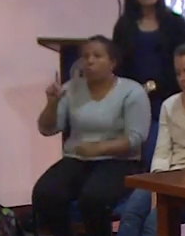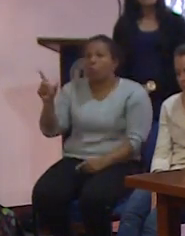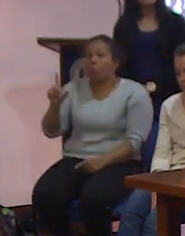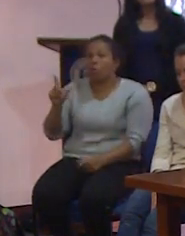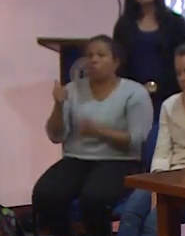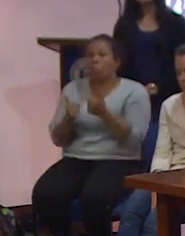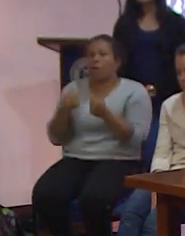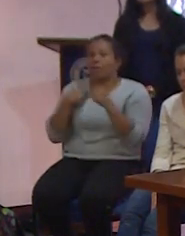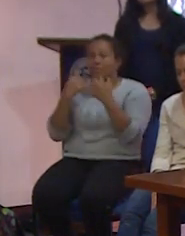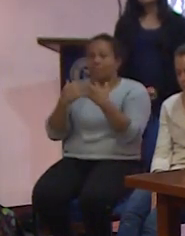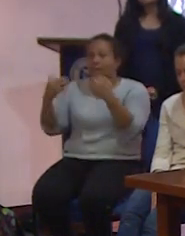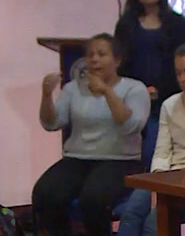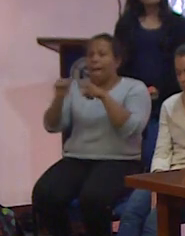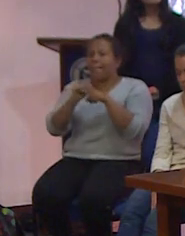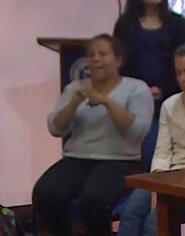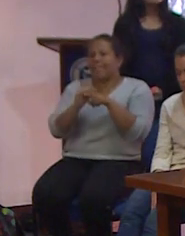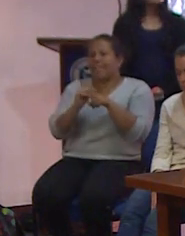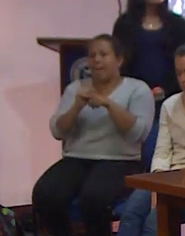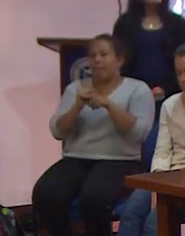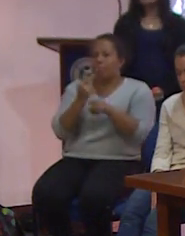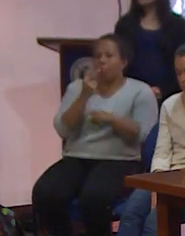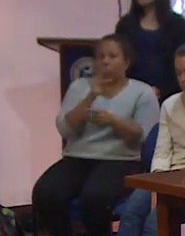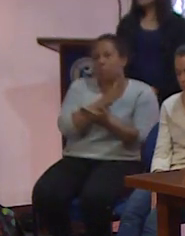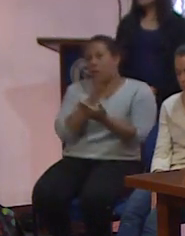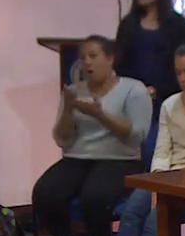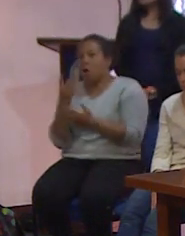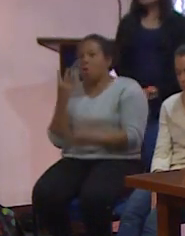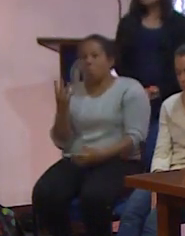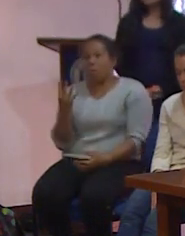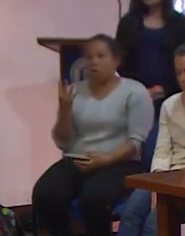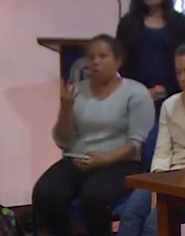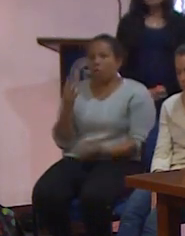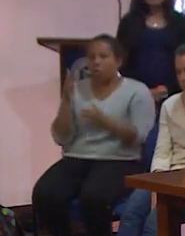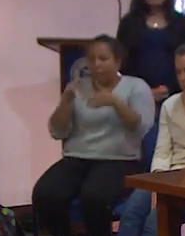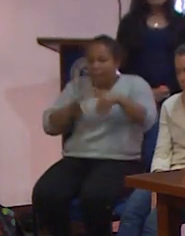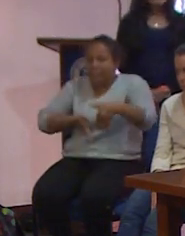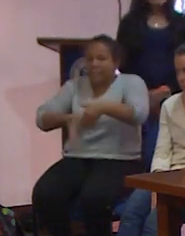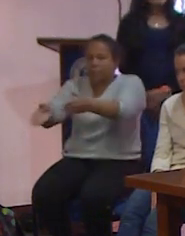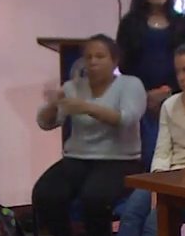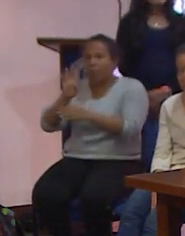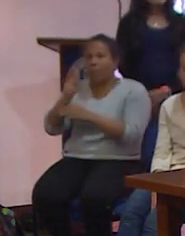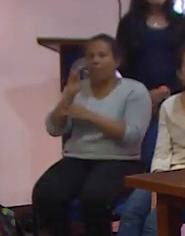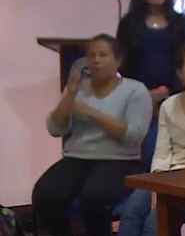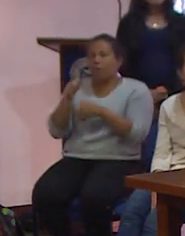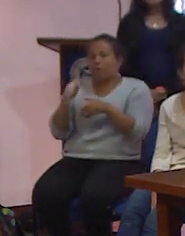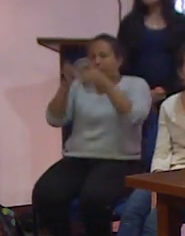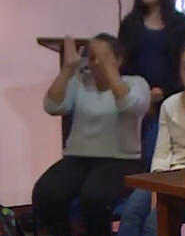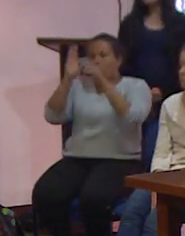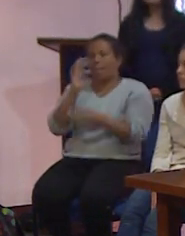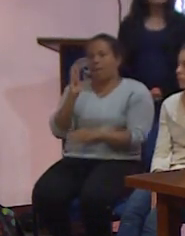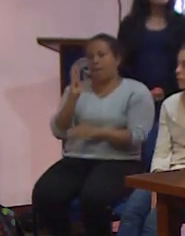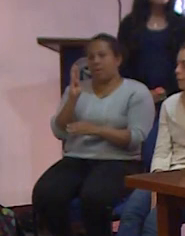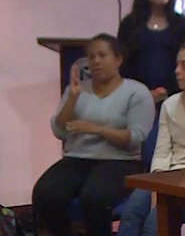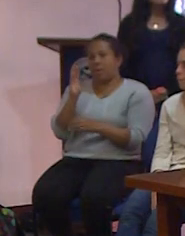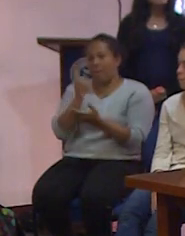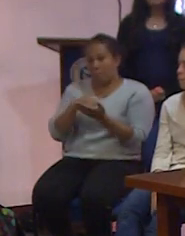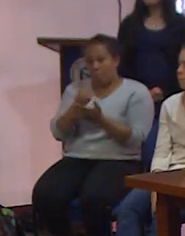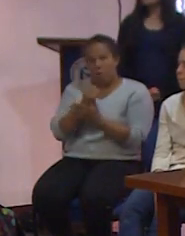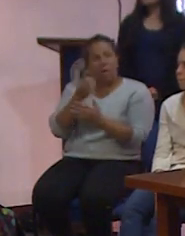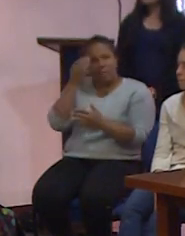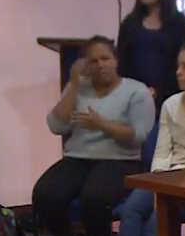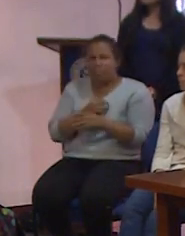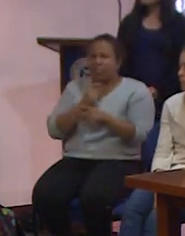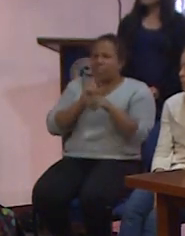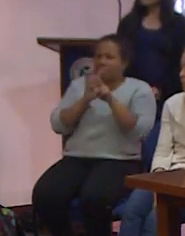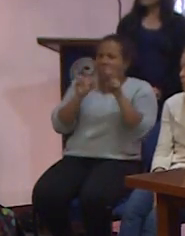evento de prácticas de 2 a 4, ¿no? En el pasillo de biología. Es un evento que se mantiene siempre desde la